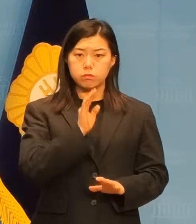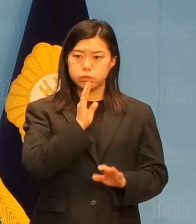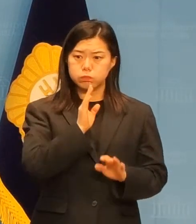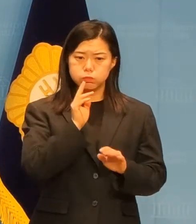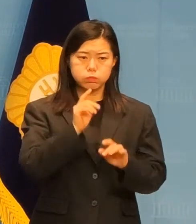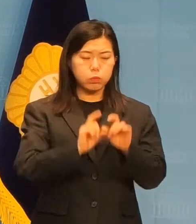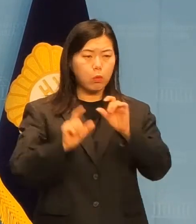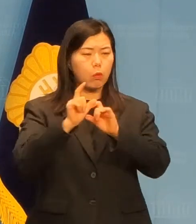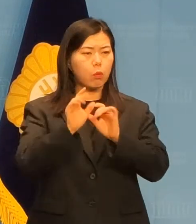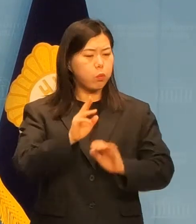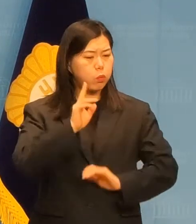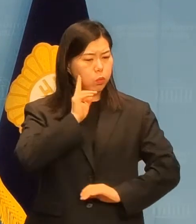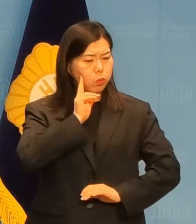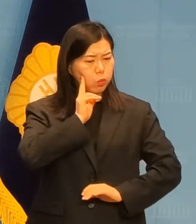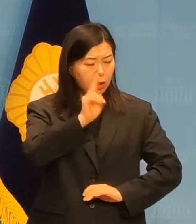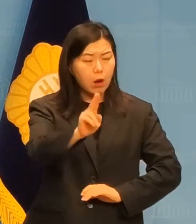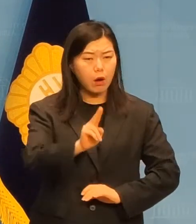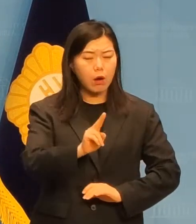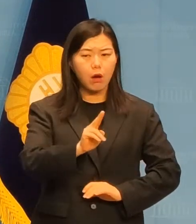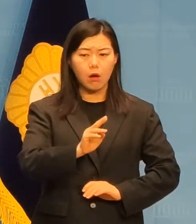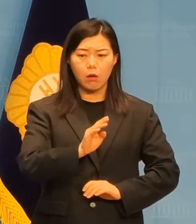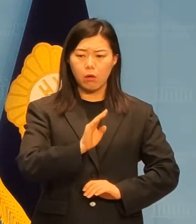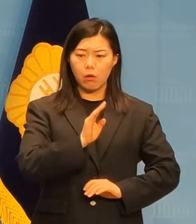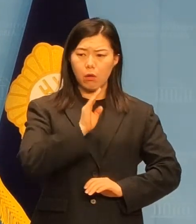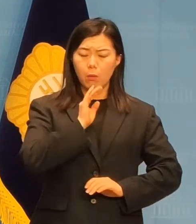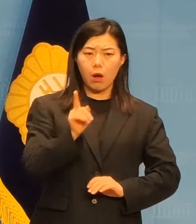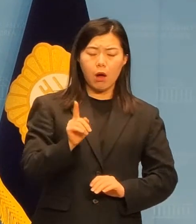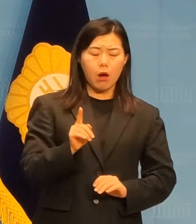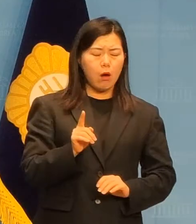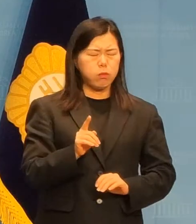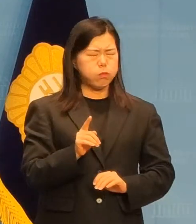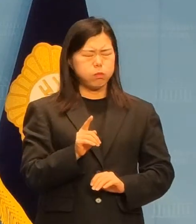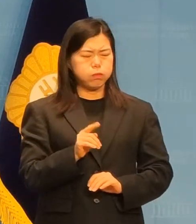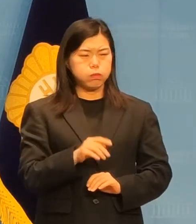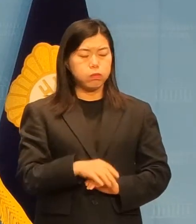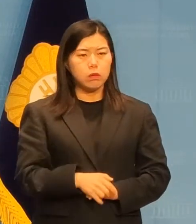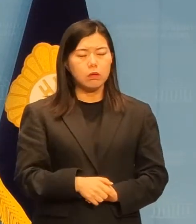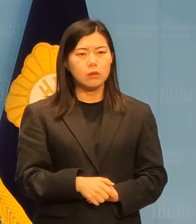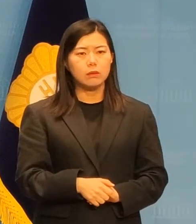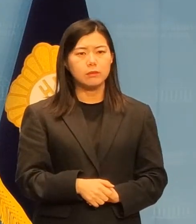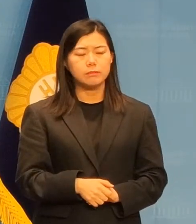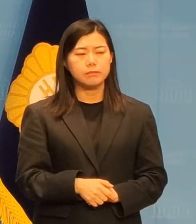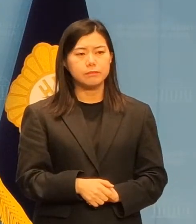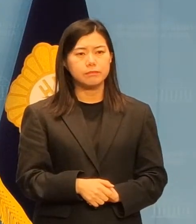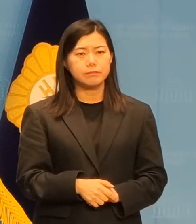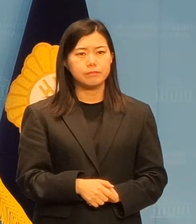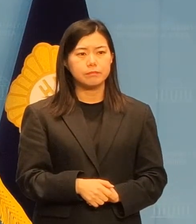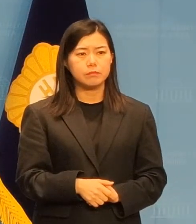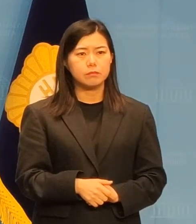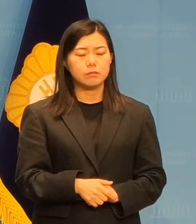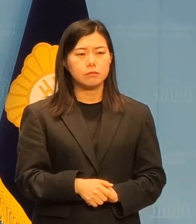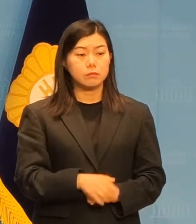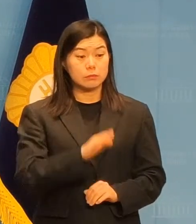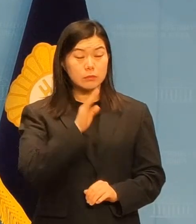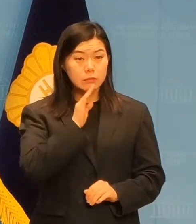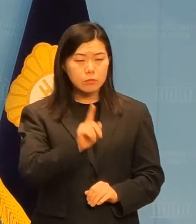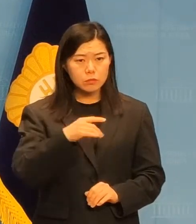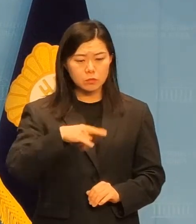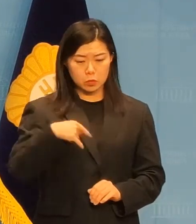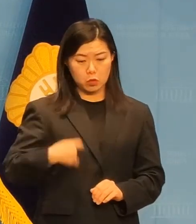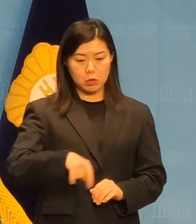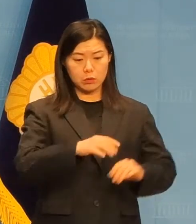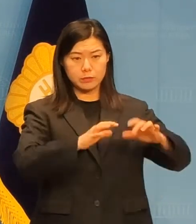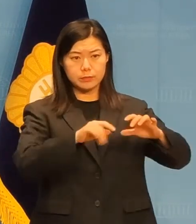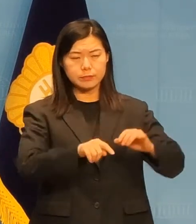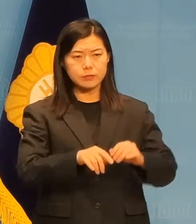시기에 들어오면서 정말 눈뜨고 볼 수 없는 참혹한 지경까지 왔습니다. 실제 중국에서 많은